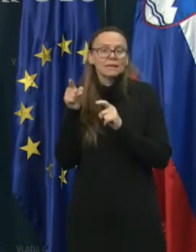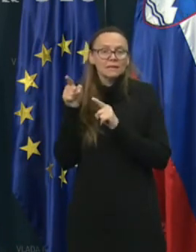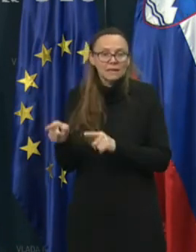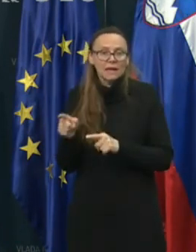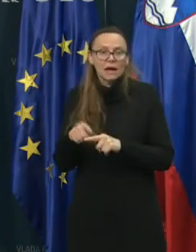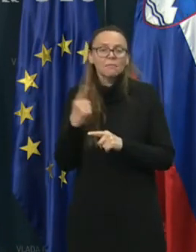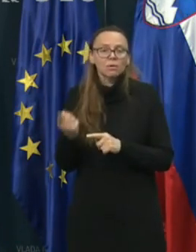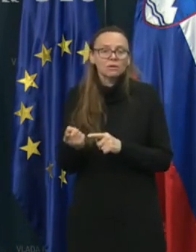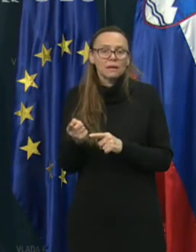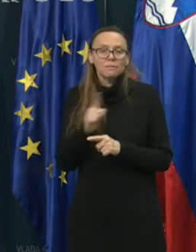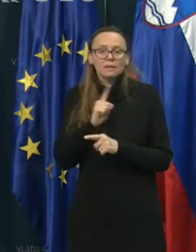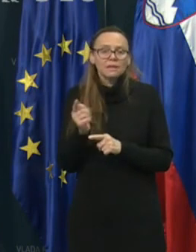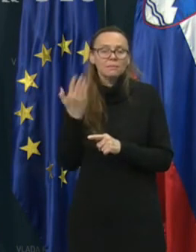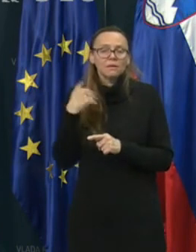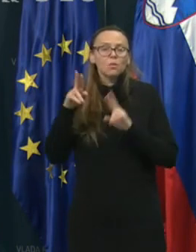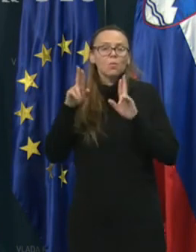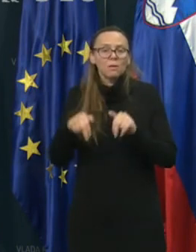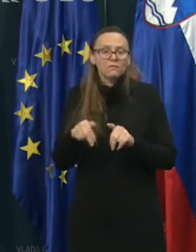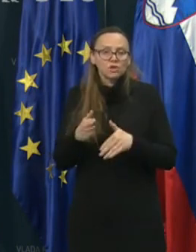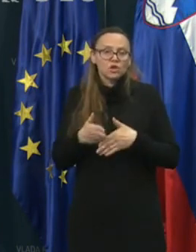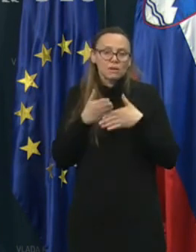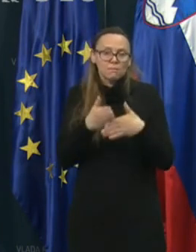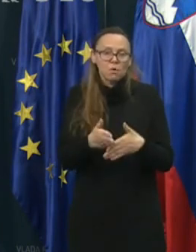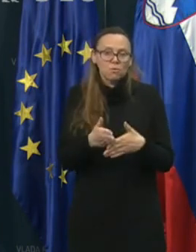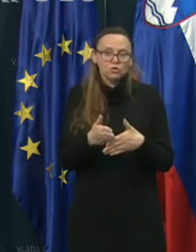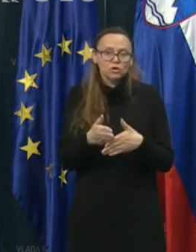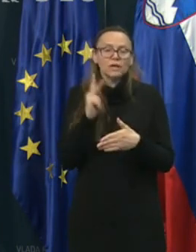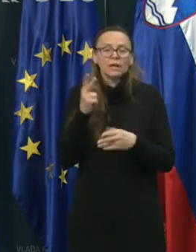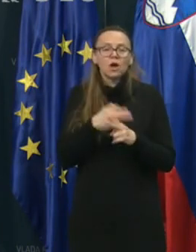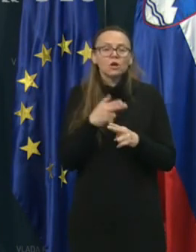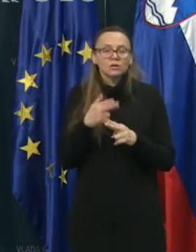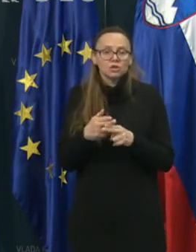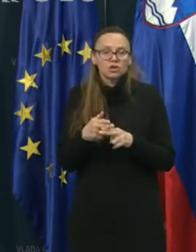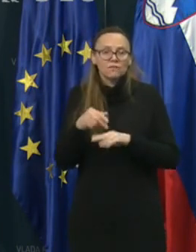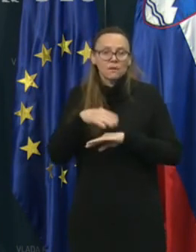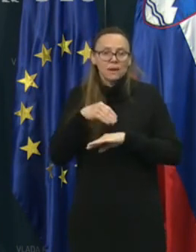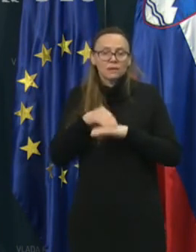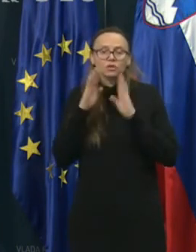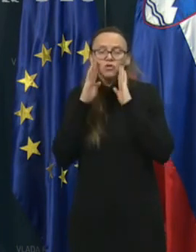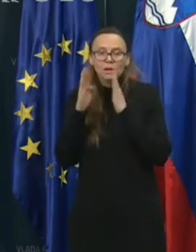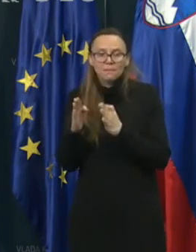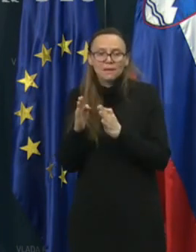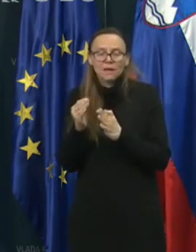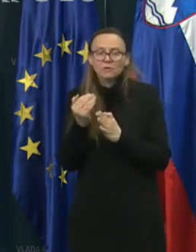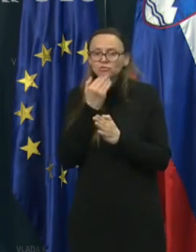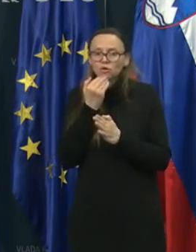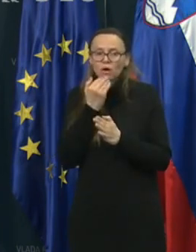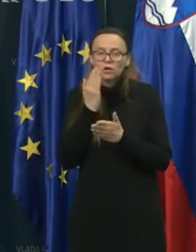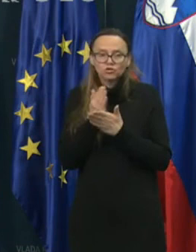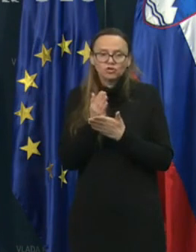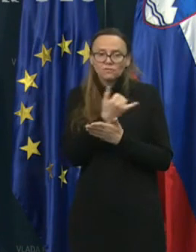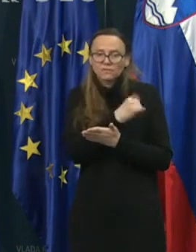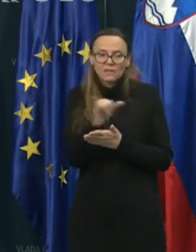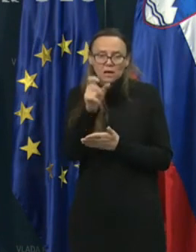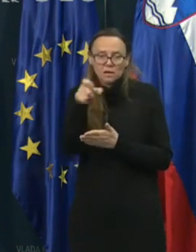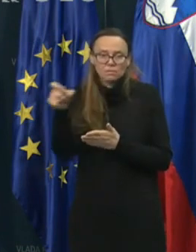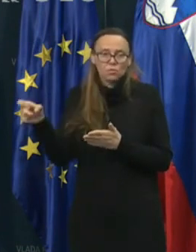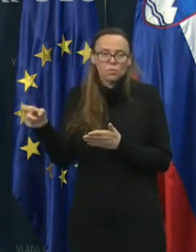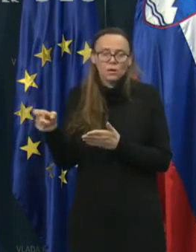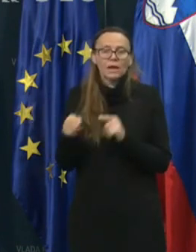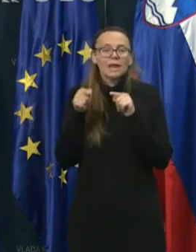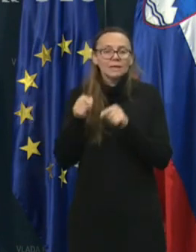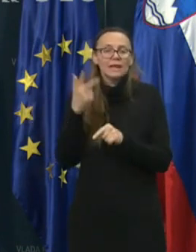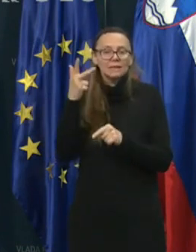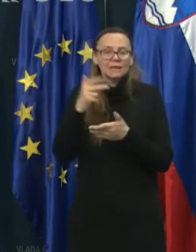potem ne bili upravičeni pomoči, ki jo država praktično namenja zdaj že skoraj vsakemu. Te